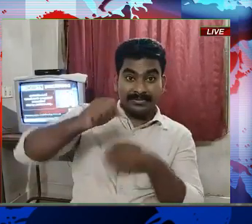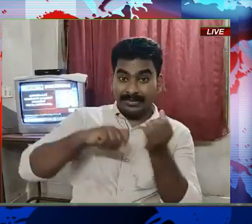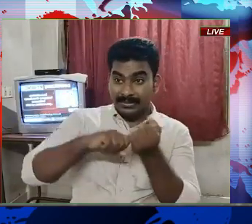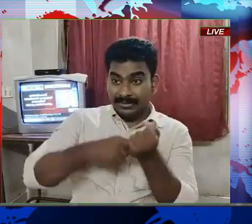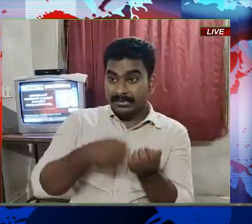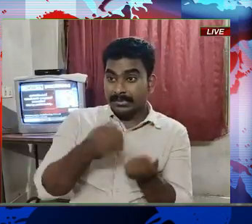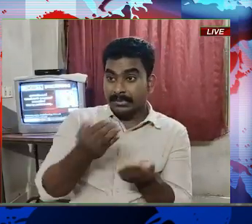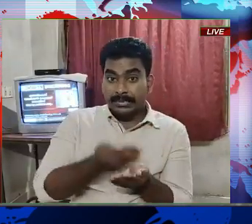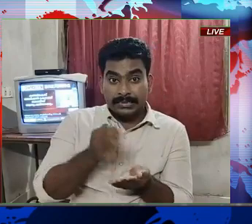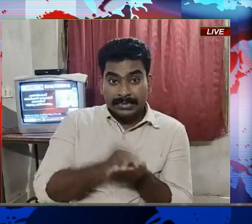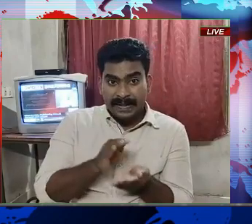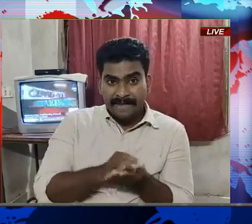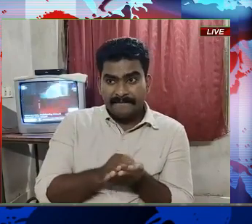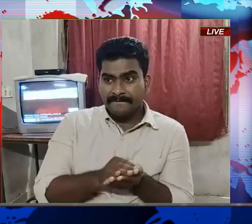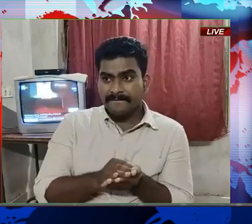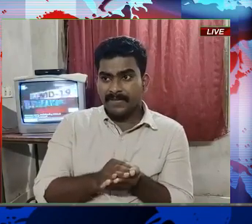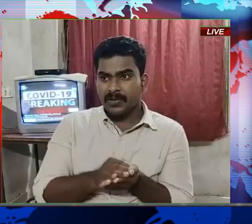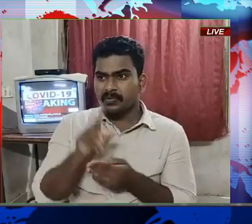കാർഷിക വിളകൾ